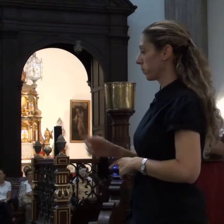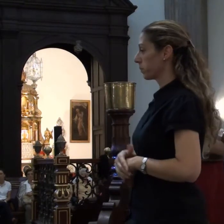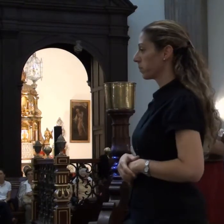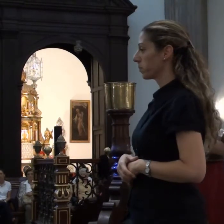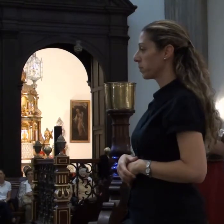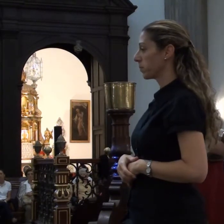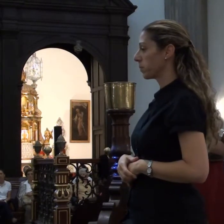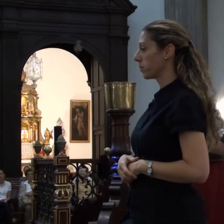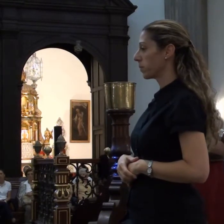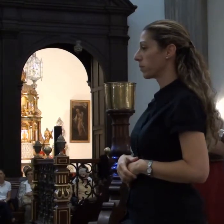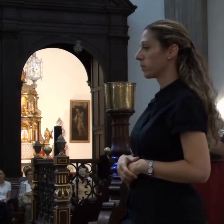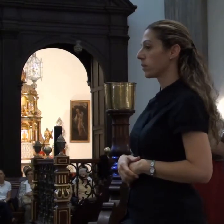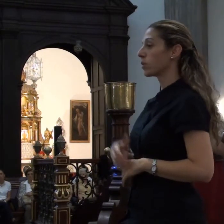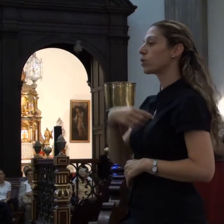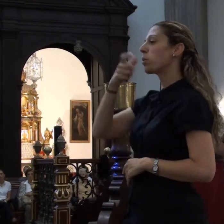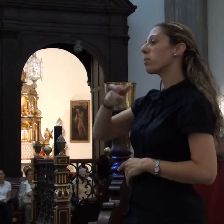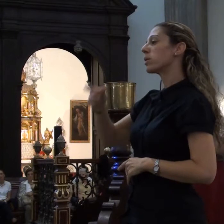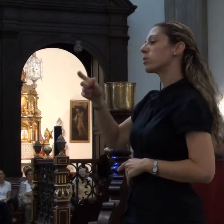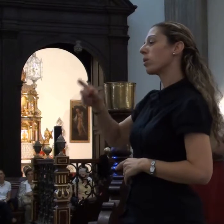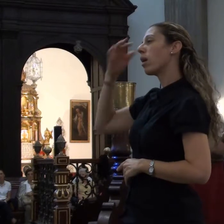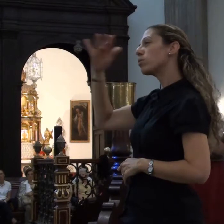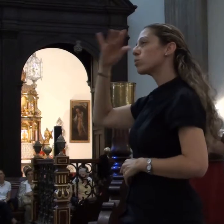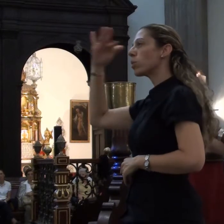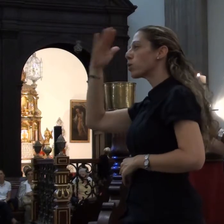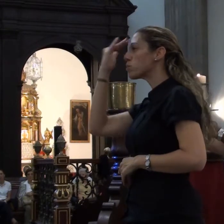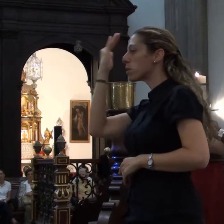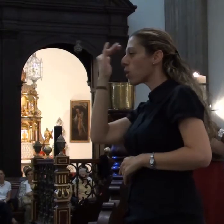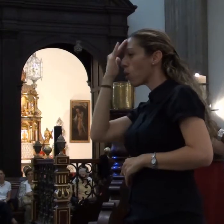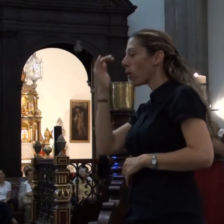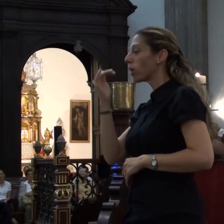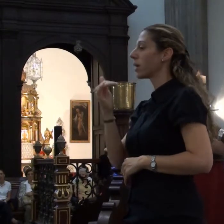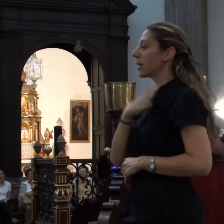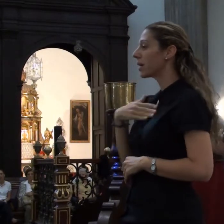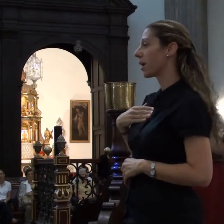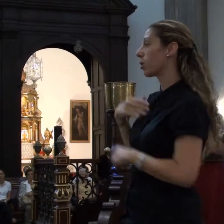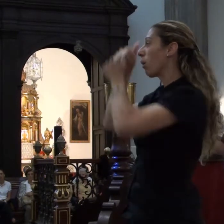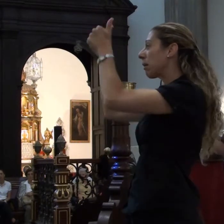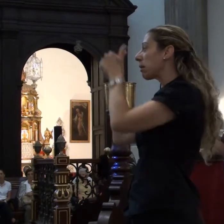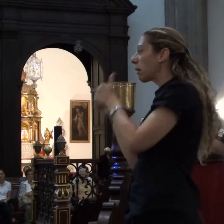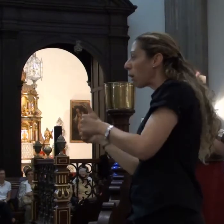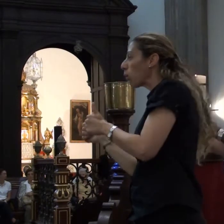hacer gente de sueño y memoria no de títulos hartas